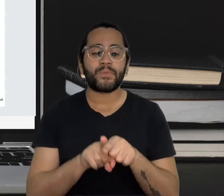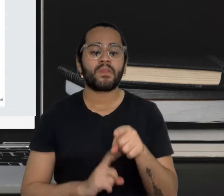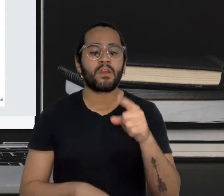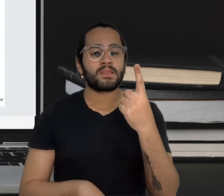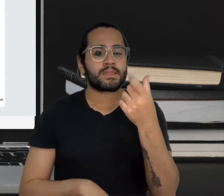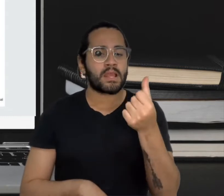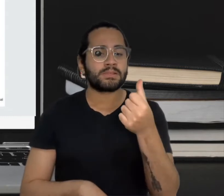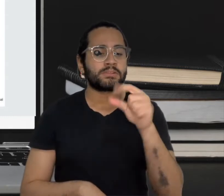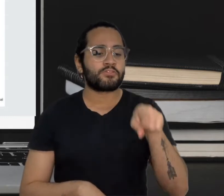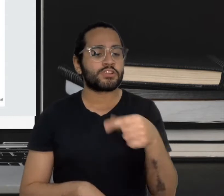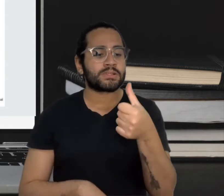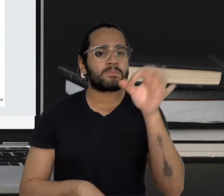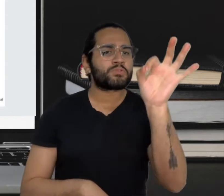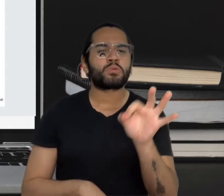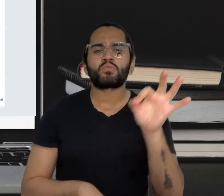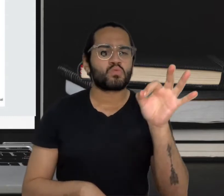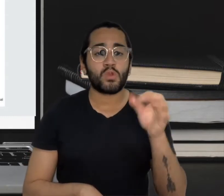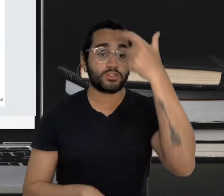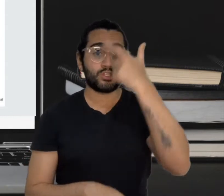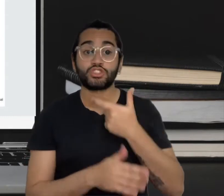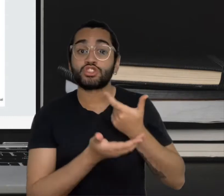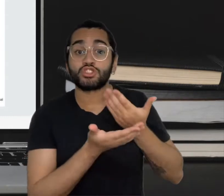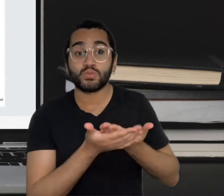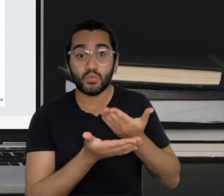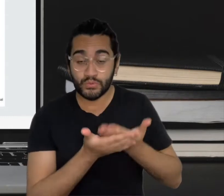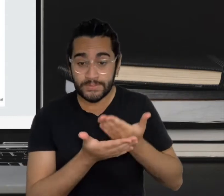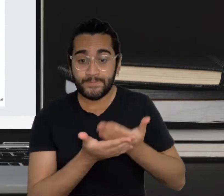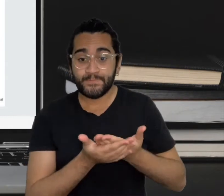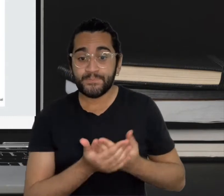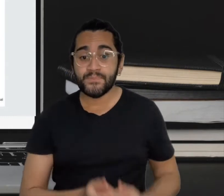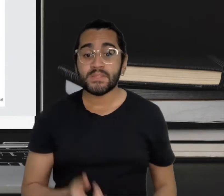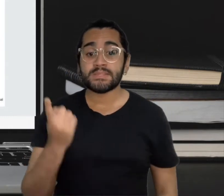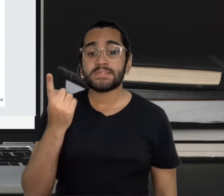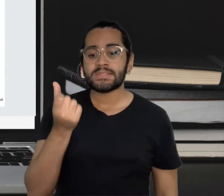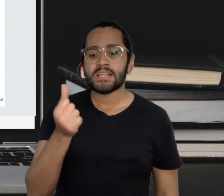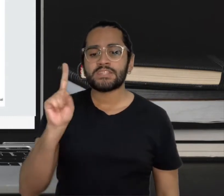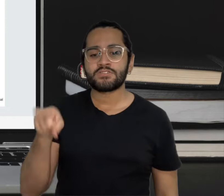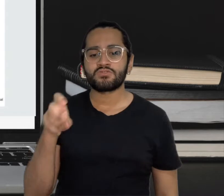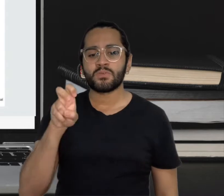atuava como intérprete de Libras, 19,6% como estudante e